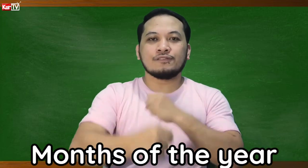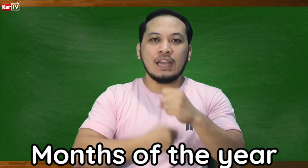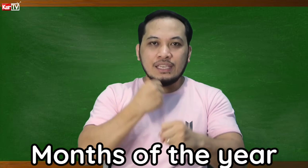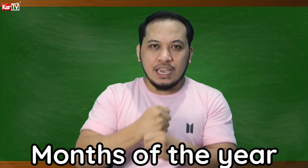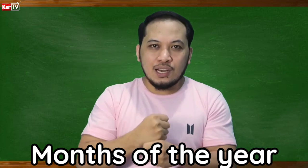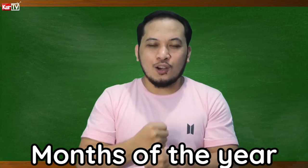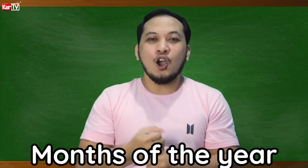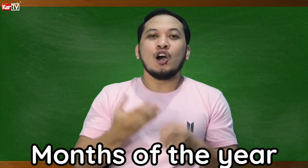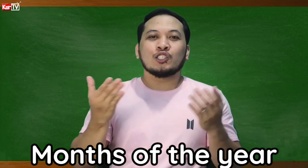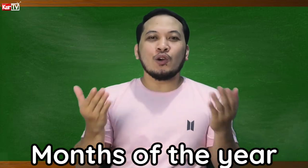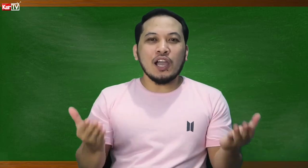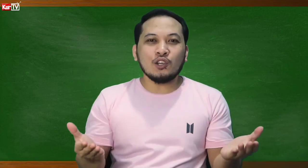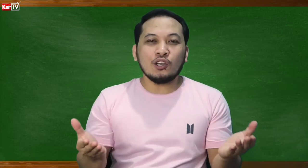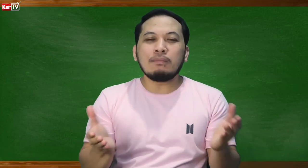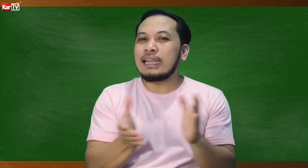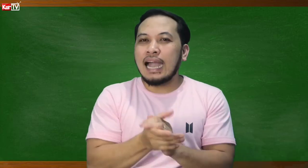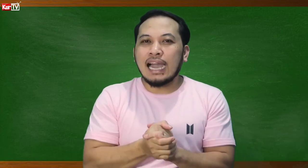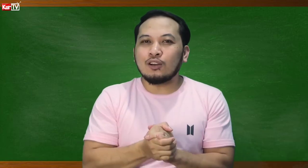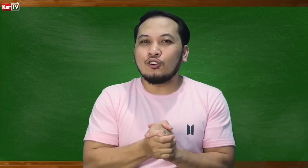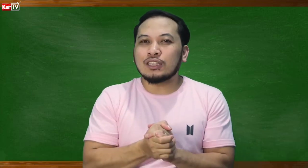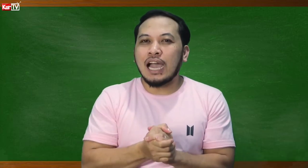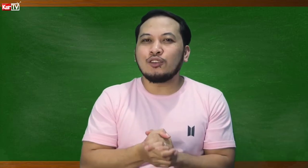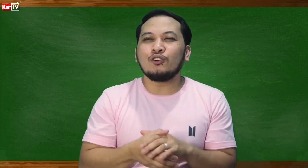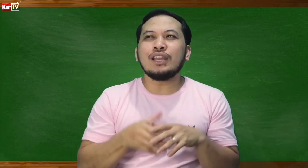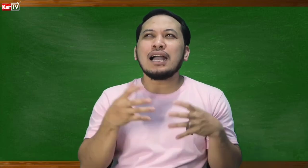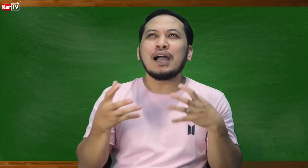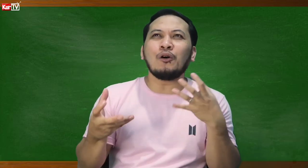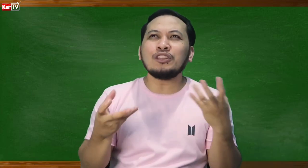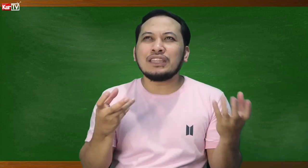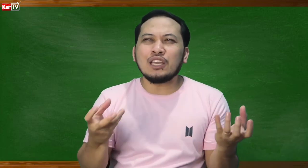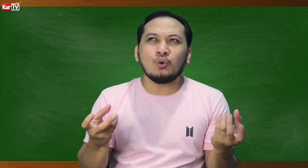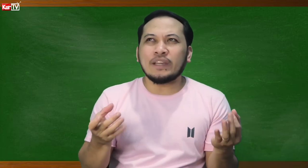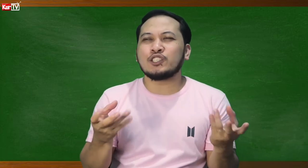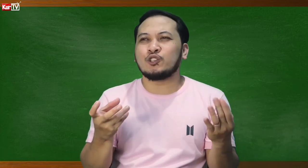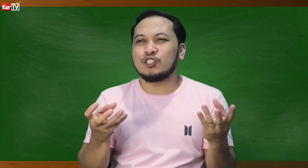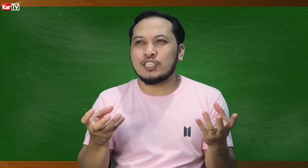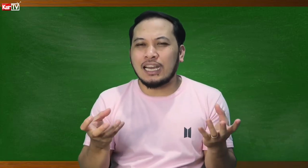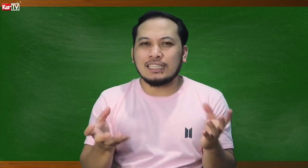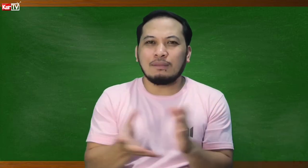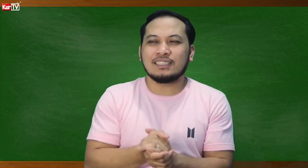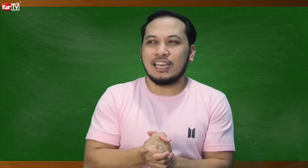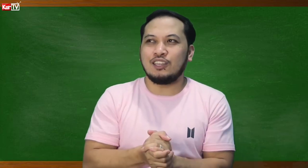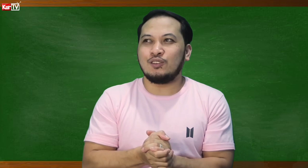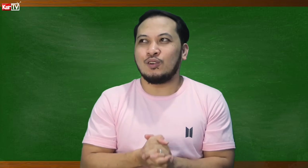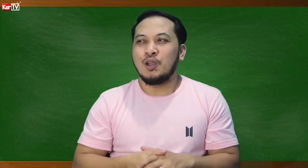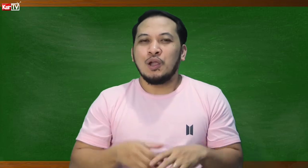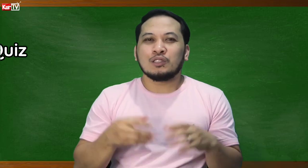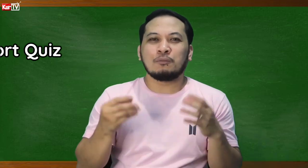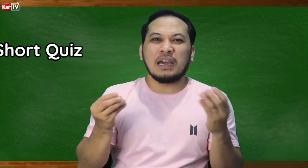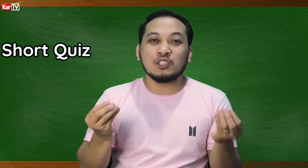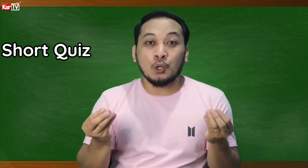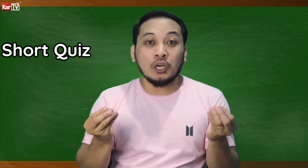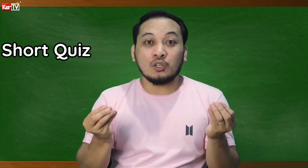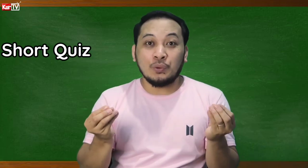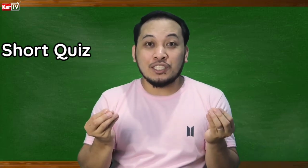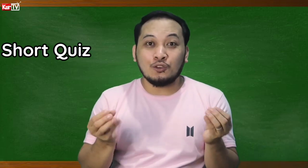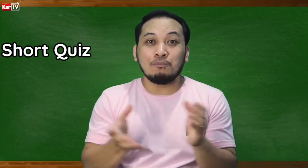the year. So ngayon, magkakaroon tayo ng kaunting questions lang naman sa inyo. So parang short quiz